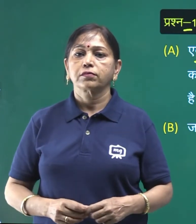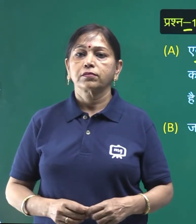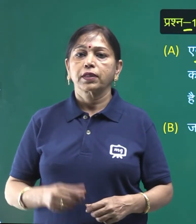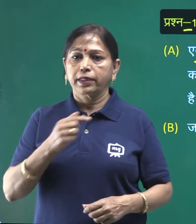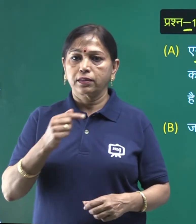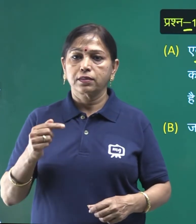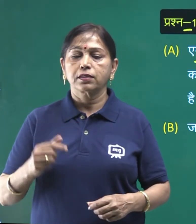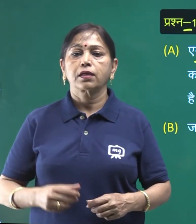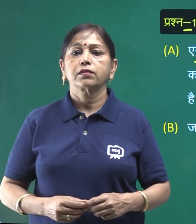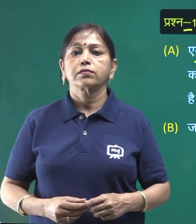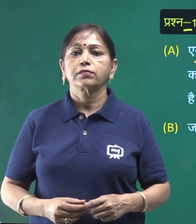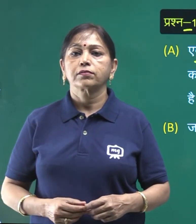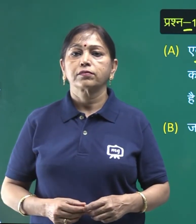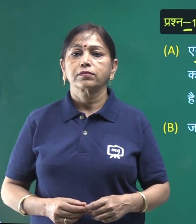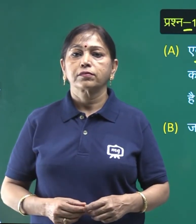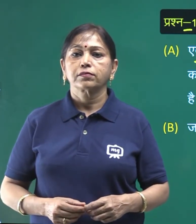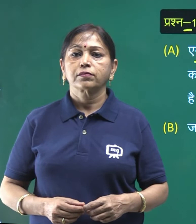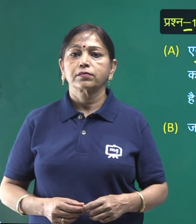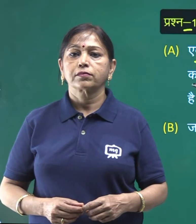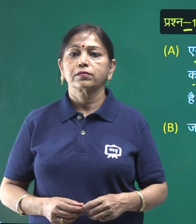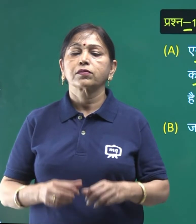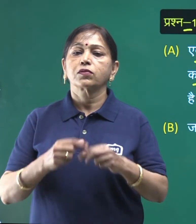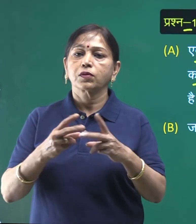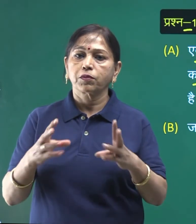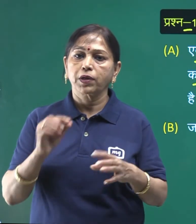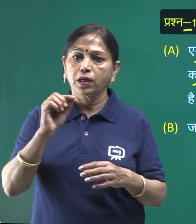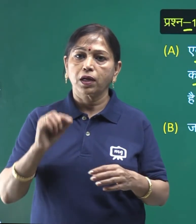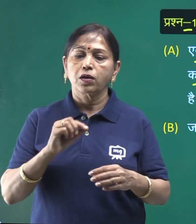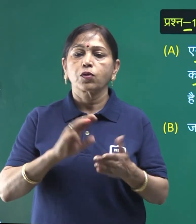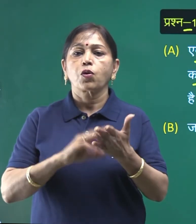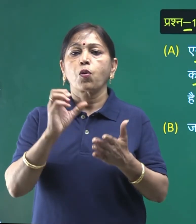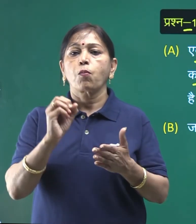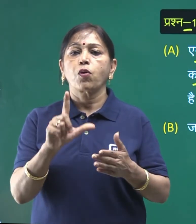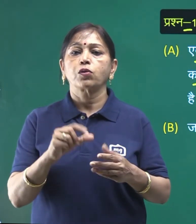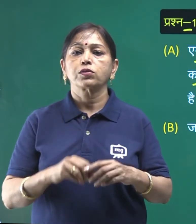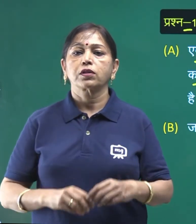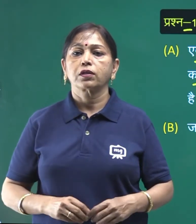रिक्त स्थान प्रकार के कणों से